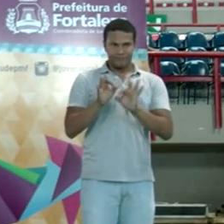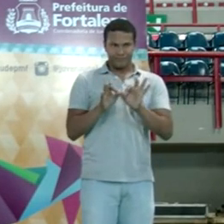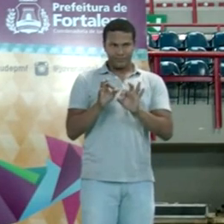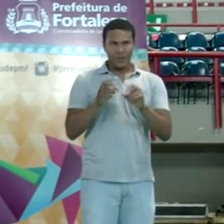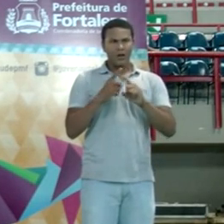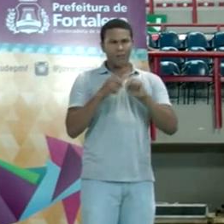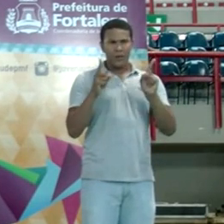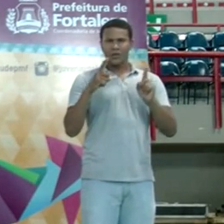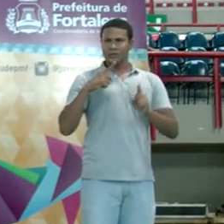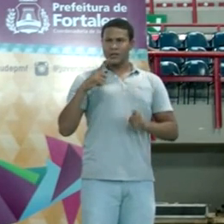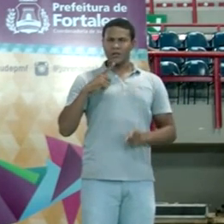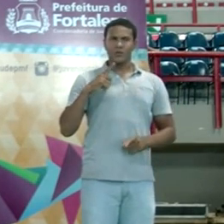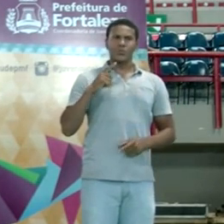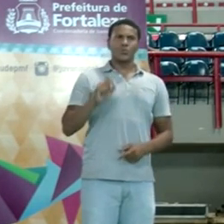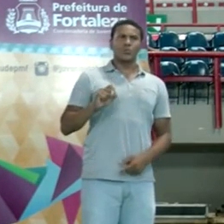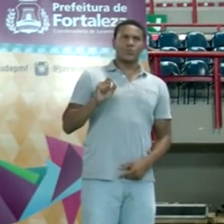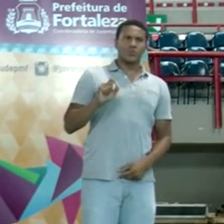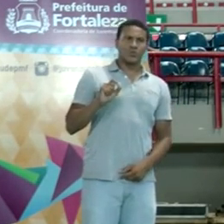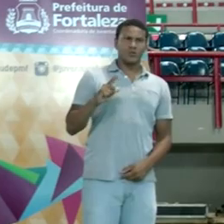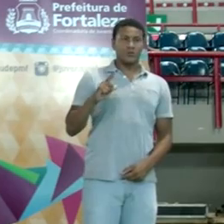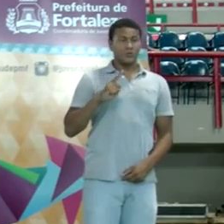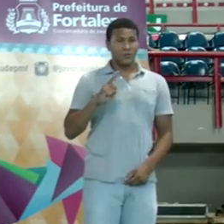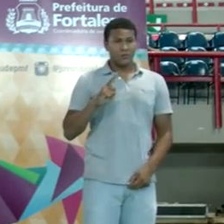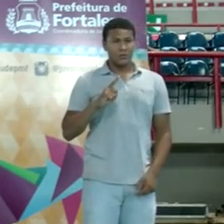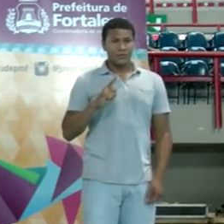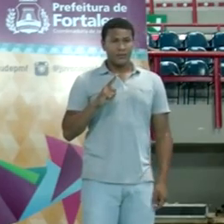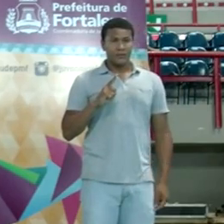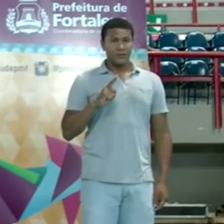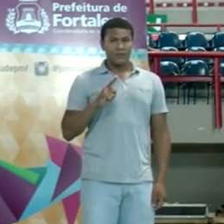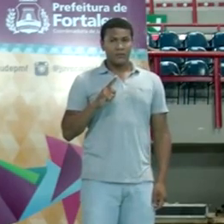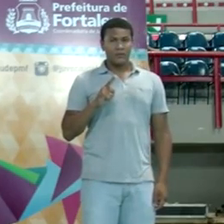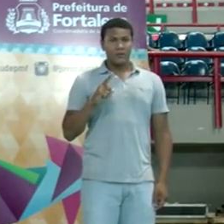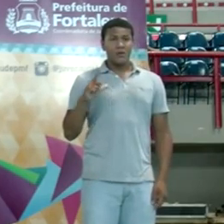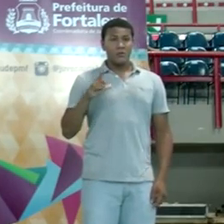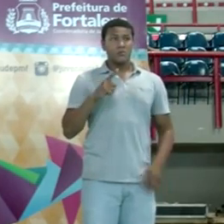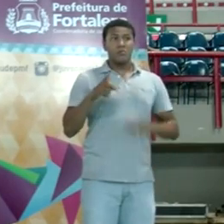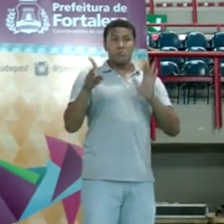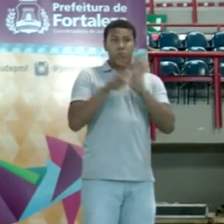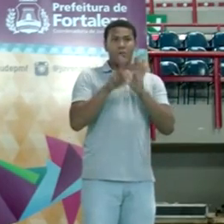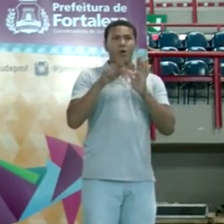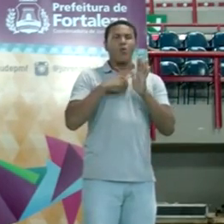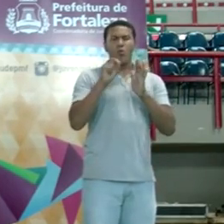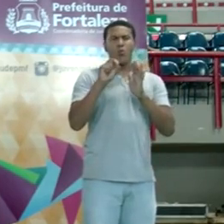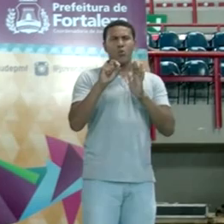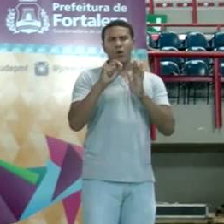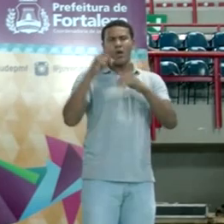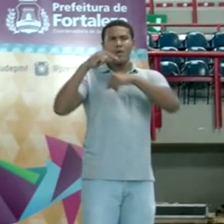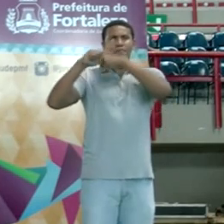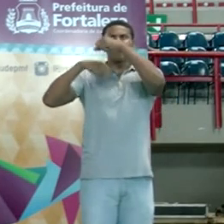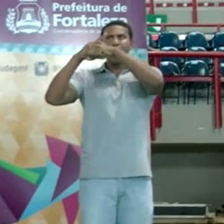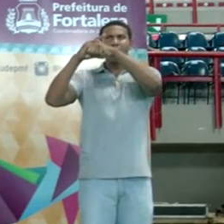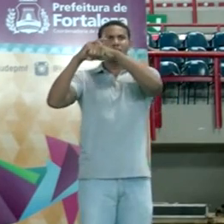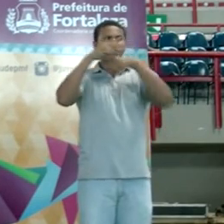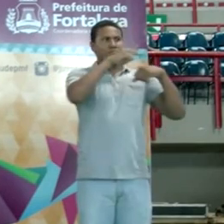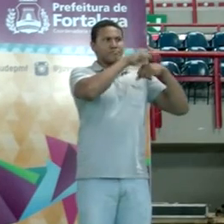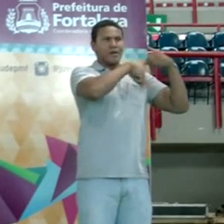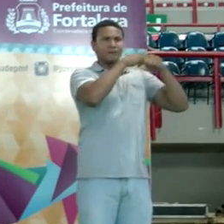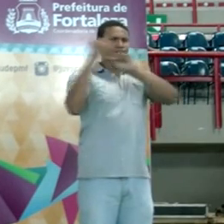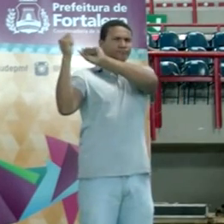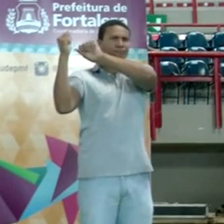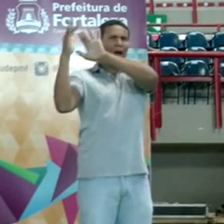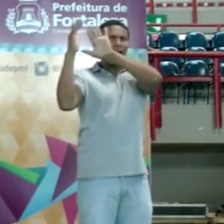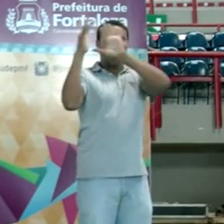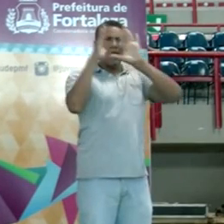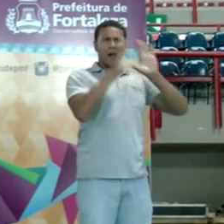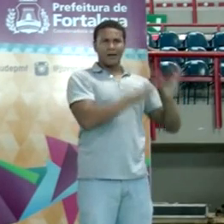você termina tendo ela mexendo com assuntos como migração. É assim. Então, as